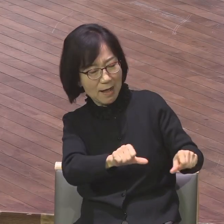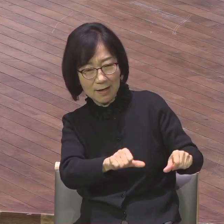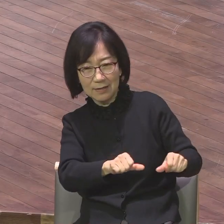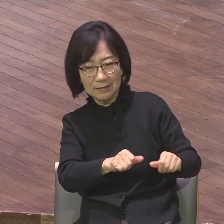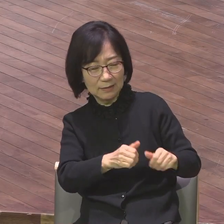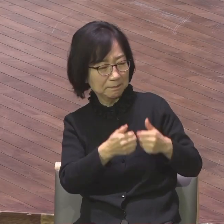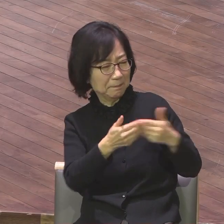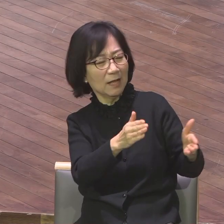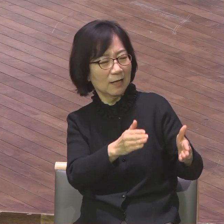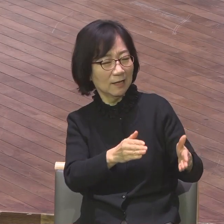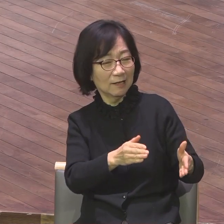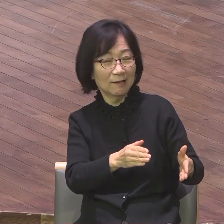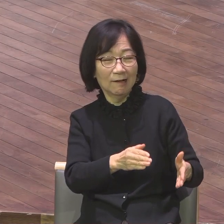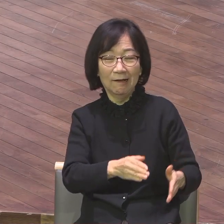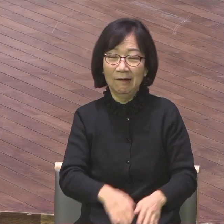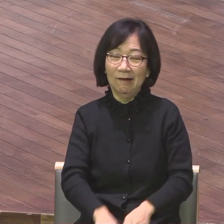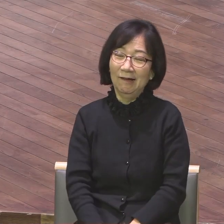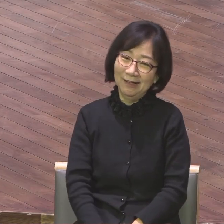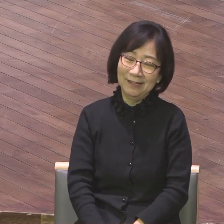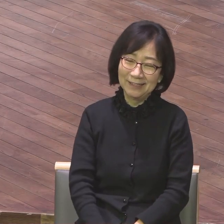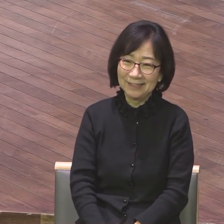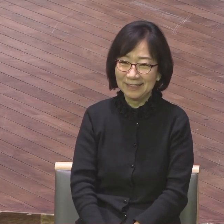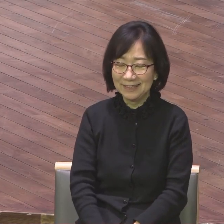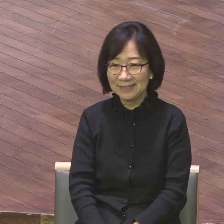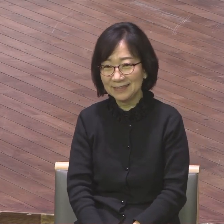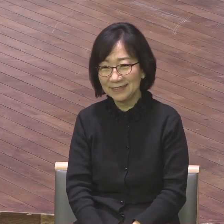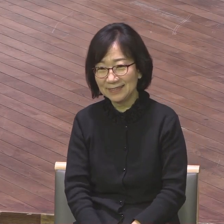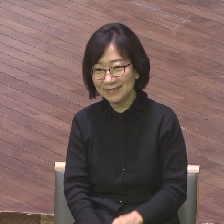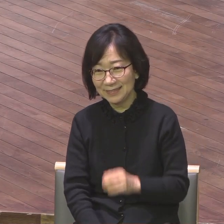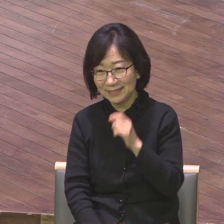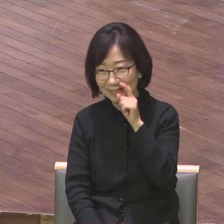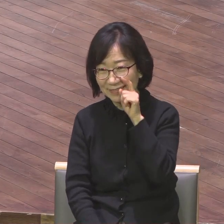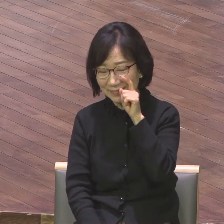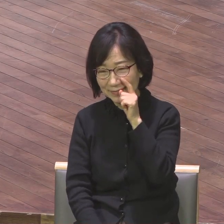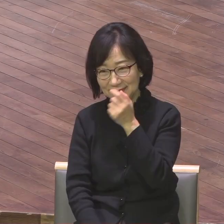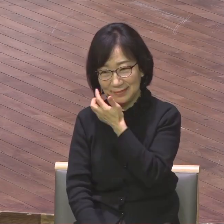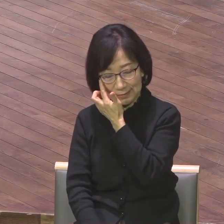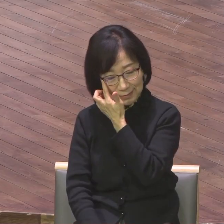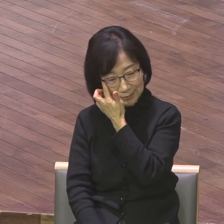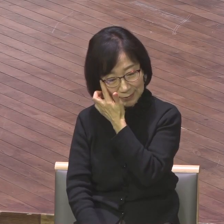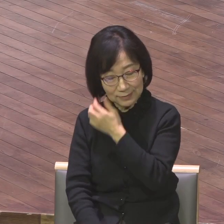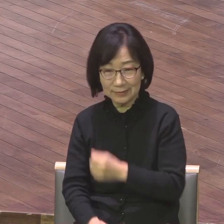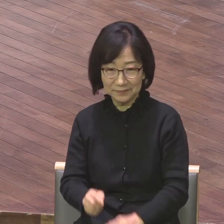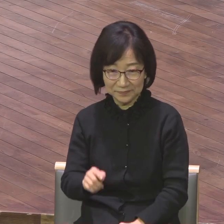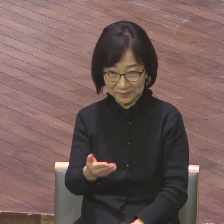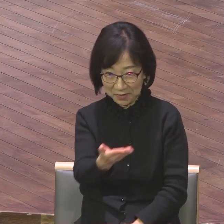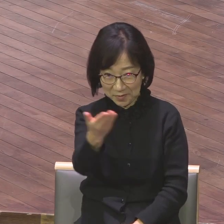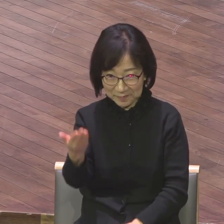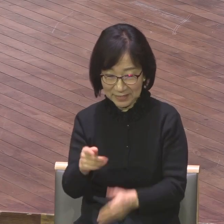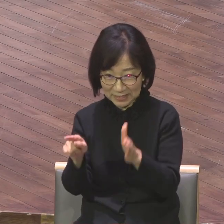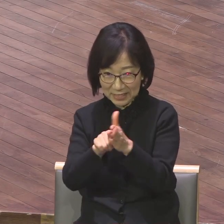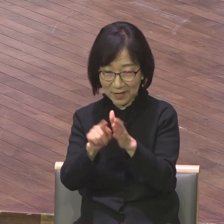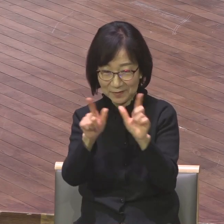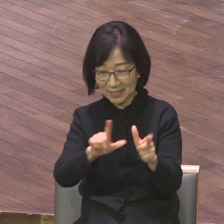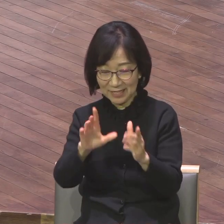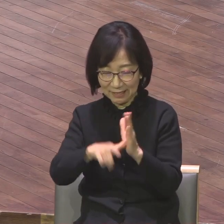지속적 신앙생활 중에 가장 큰 아킬레스건이 뭐냐? 자존심이에요.